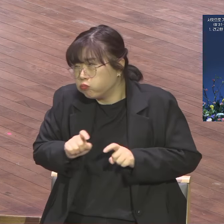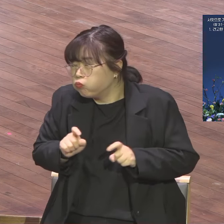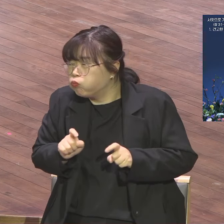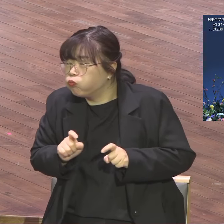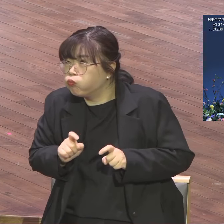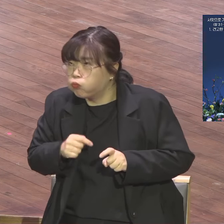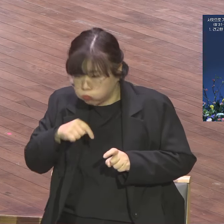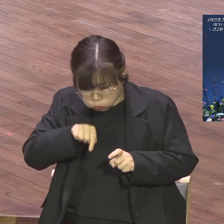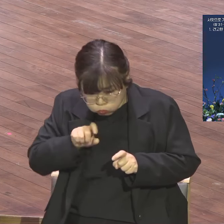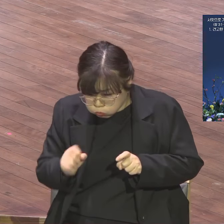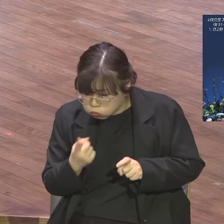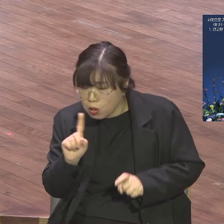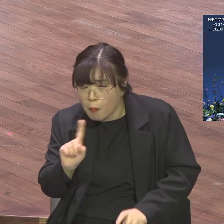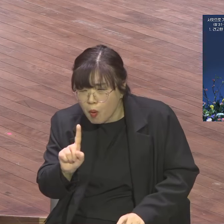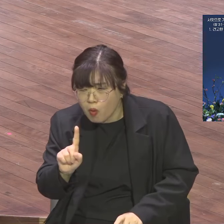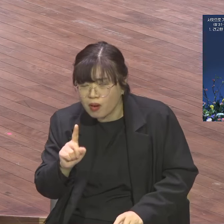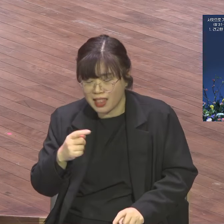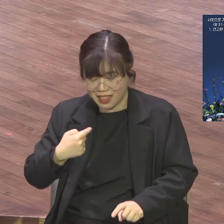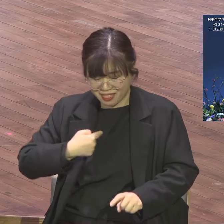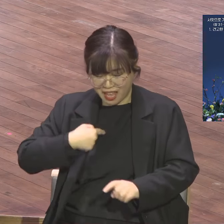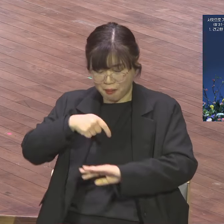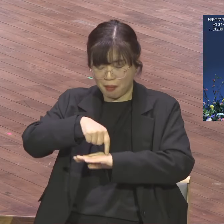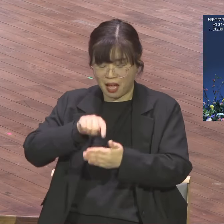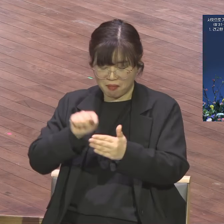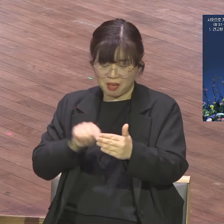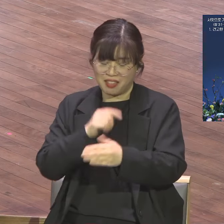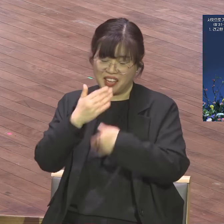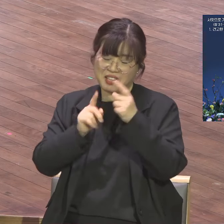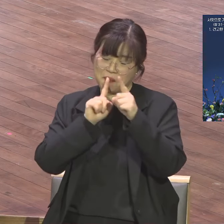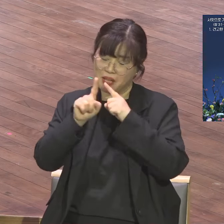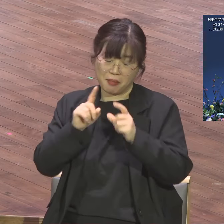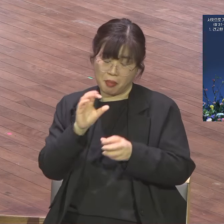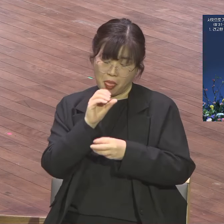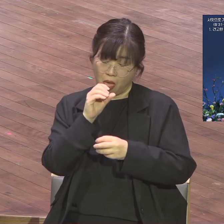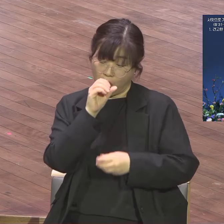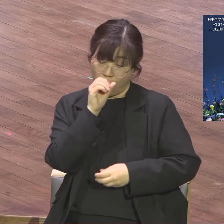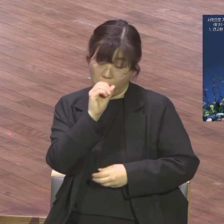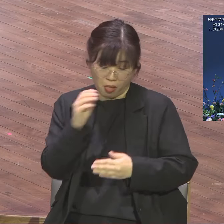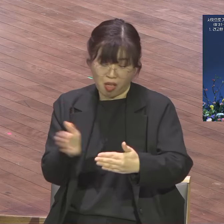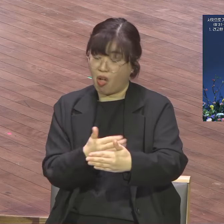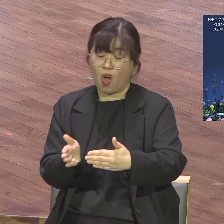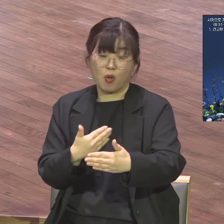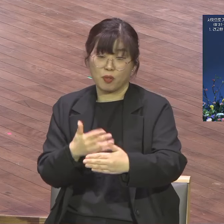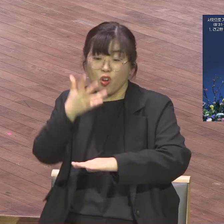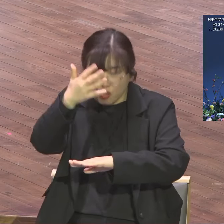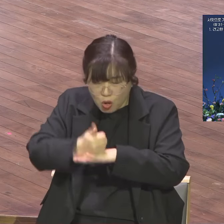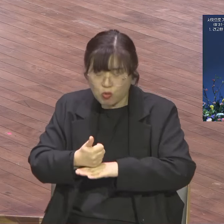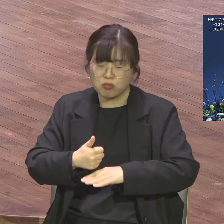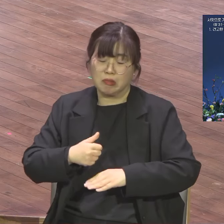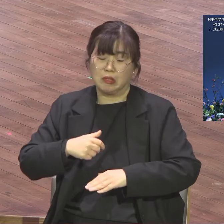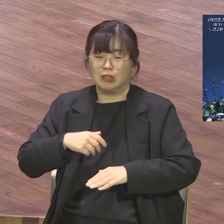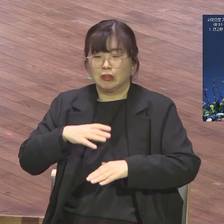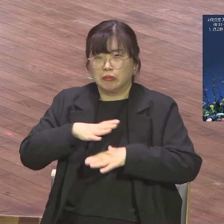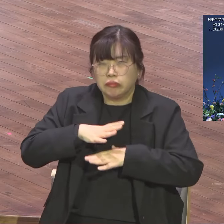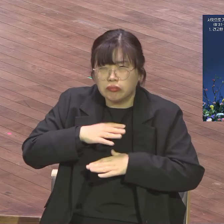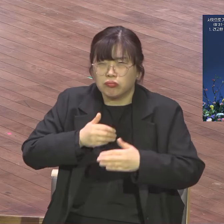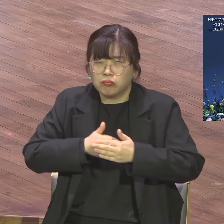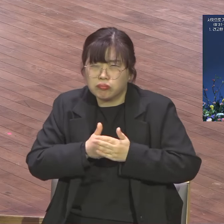지금은요 휴대폰만 있으면 뭐 말씀 반복 계속 듣죠. 얼마나 좋습니까? 듣고 가만 누르면 계속 나와 계속 나와.